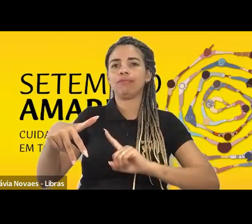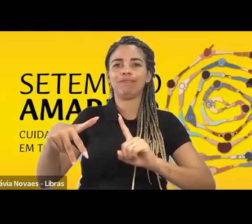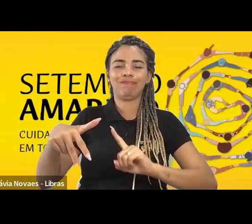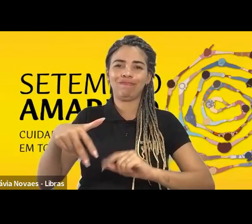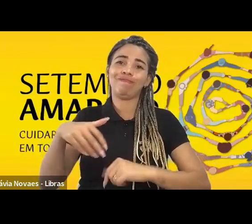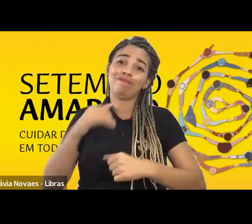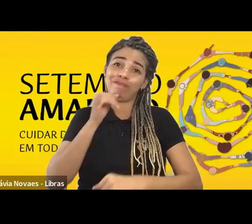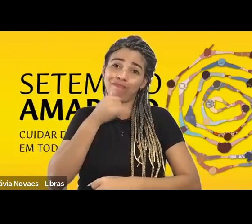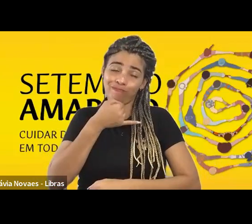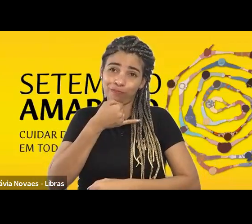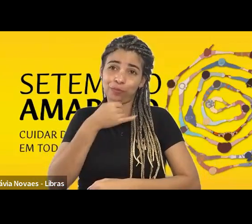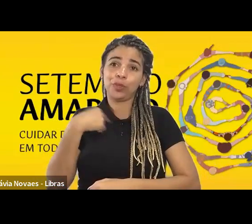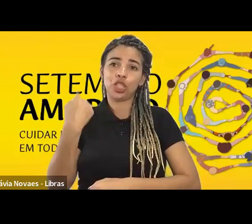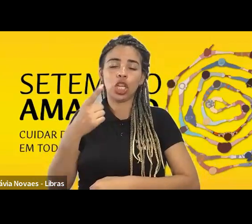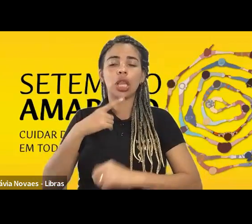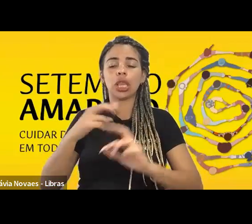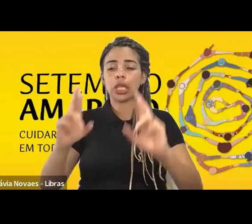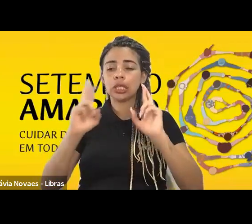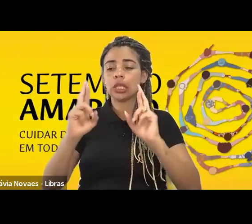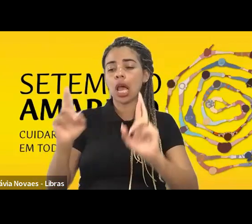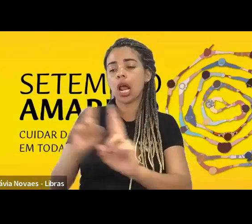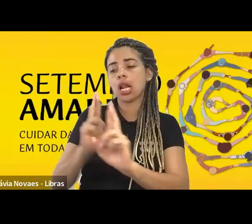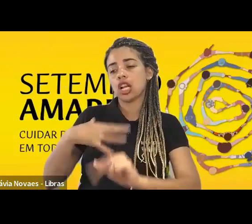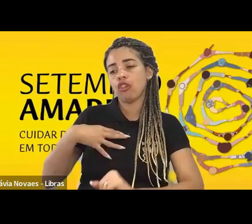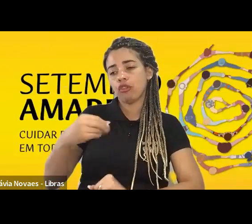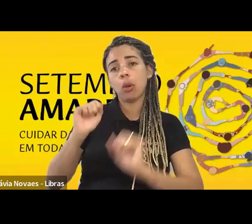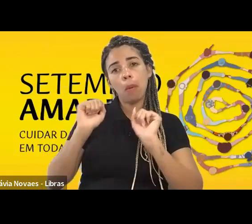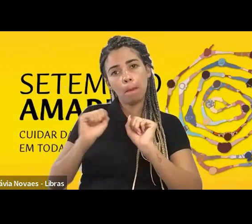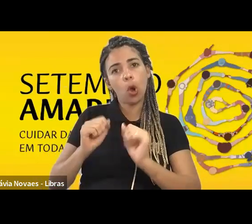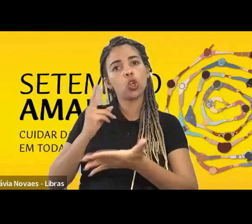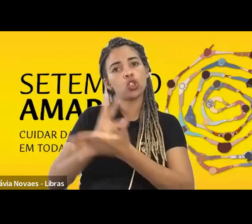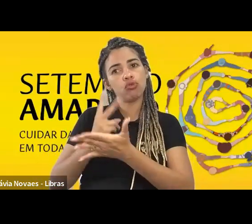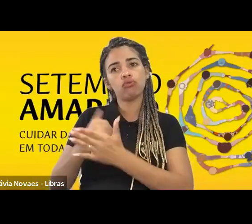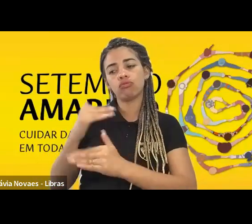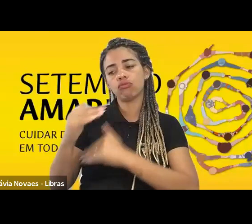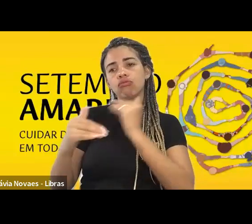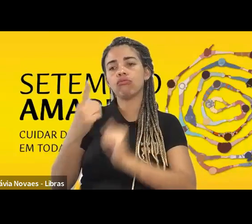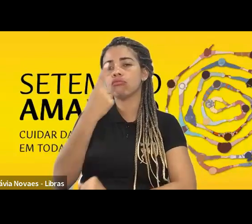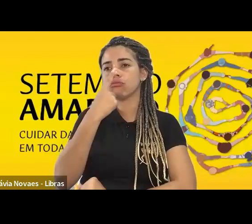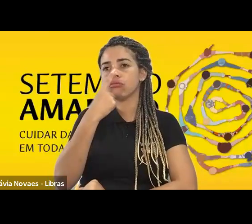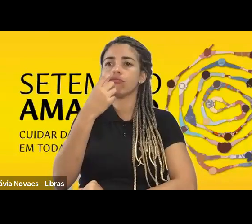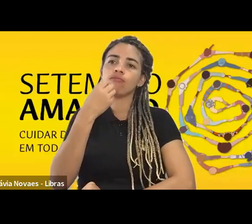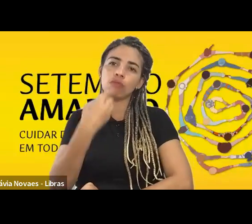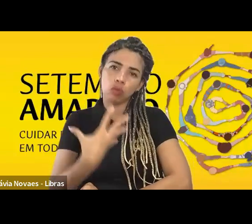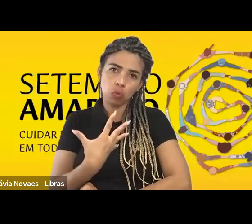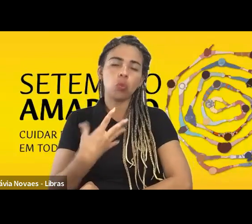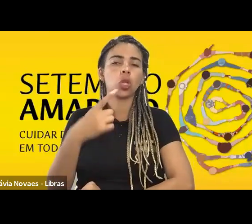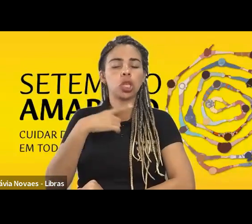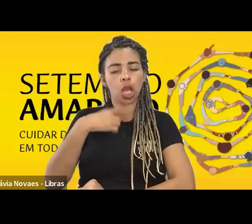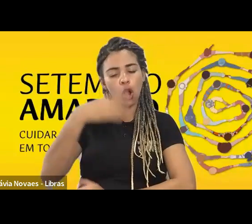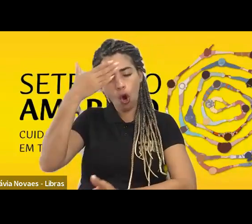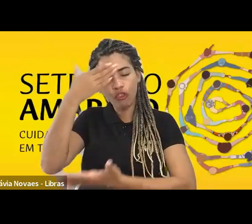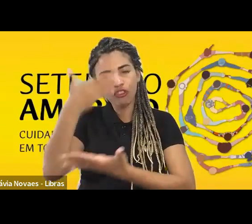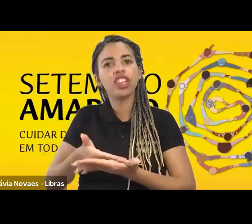temos expectativas de construir relações com os filhos que pudessem, de fato, ser de uma intimidade muito grande, de uma honestidade